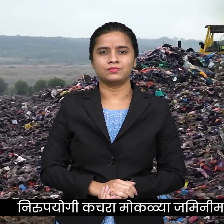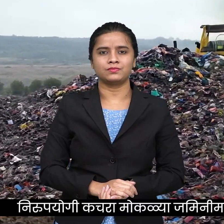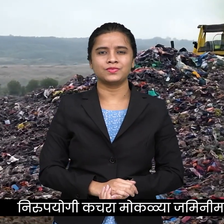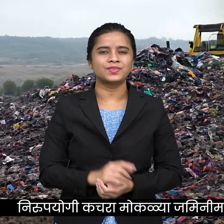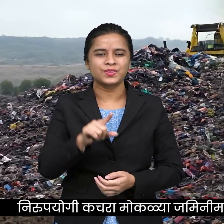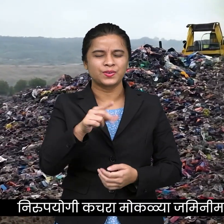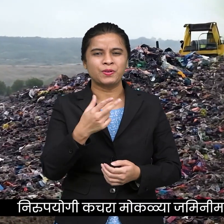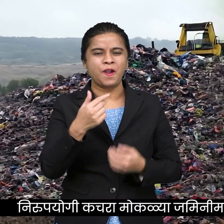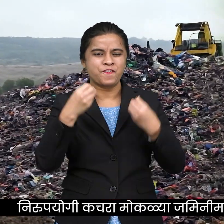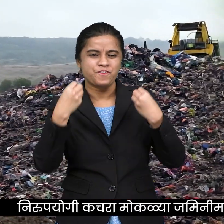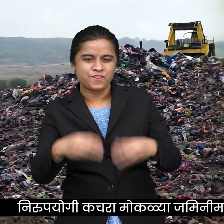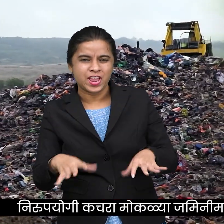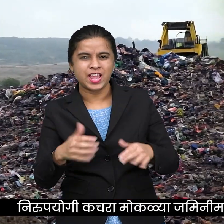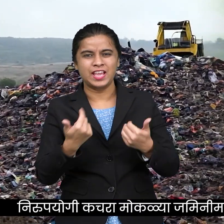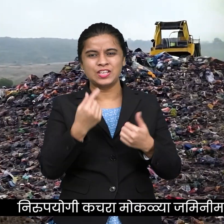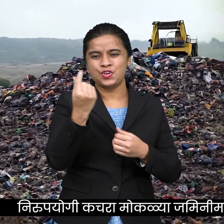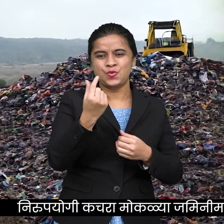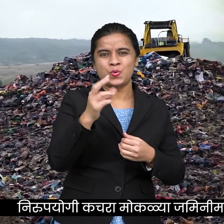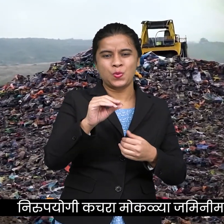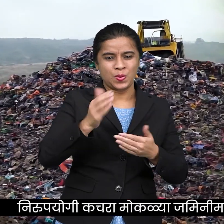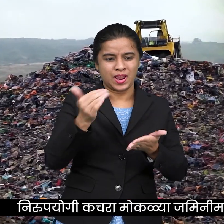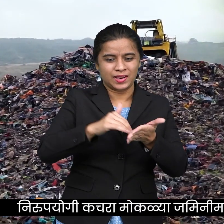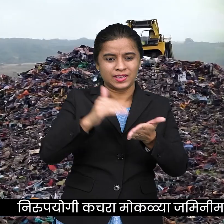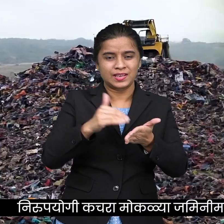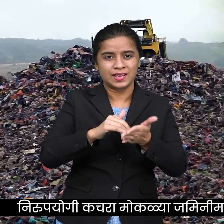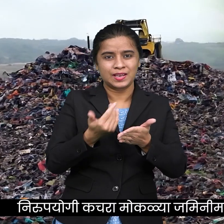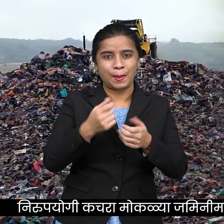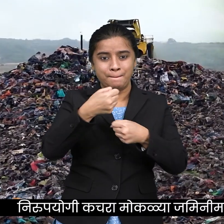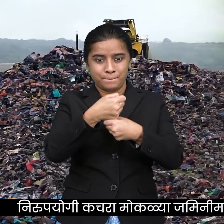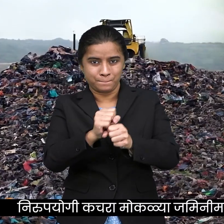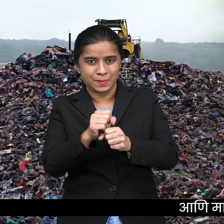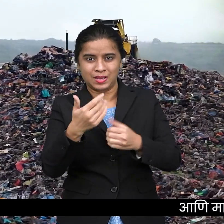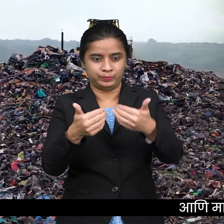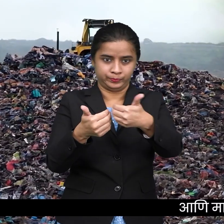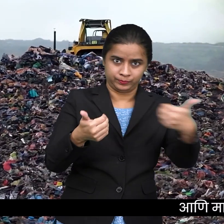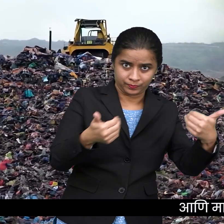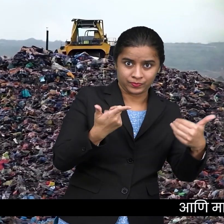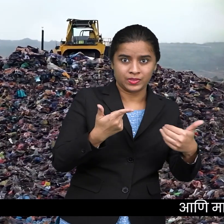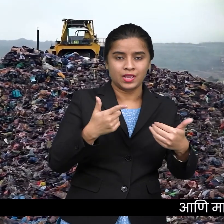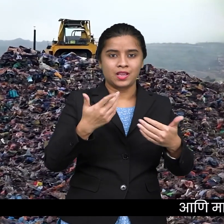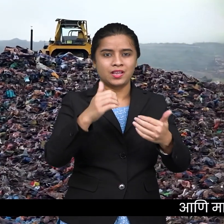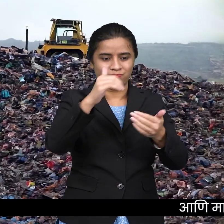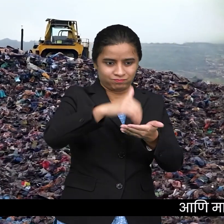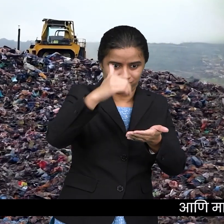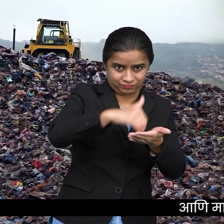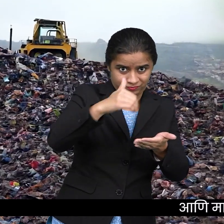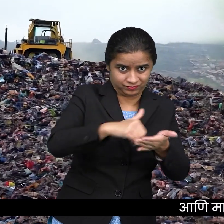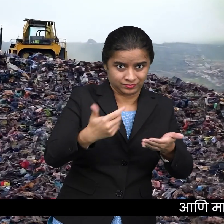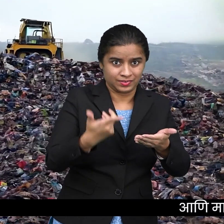निरुपयोगी कचरा मोकळ्या जमिनींमध्ये लँडफिल भरावाच्या जागी पसरला जातो आणि मातीने झाकला जातो.